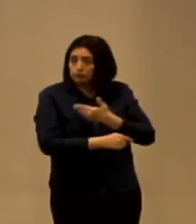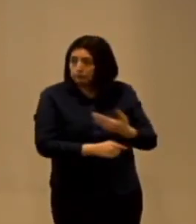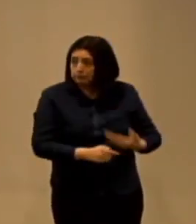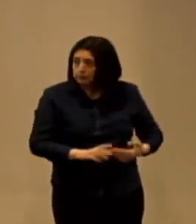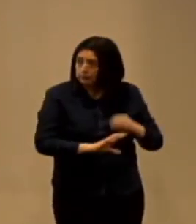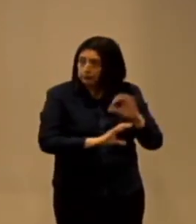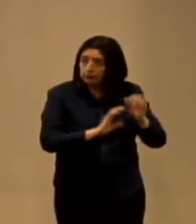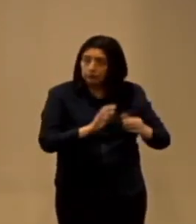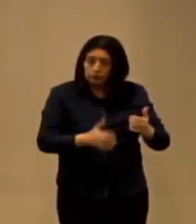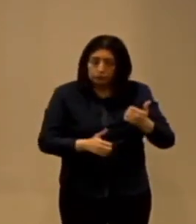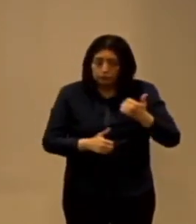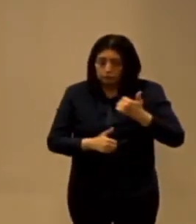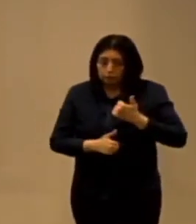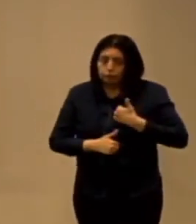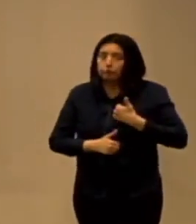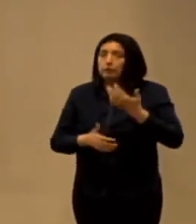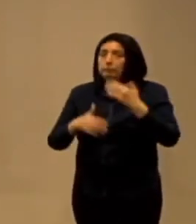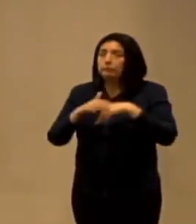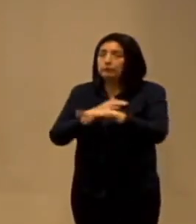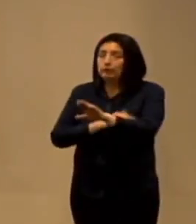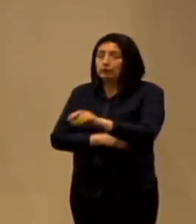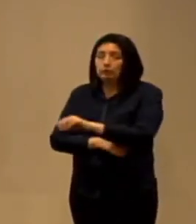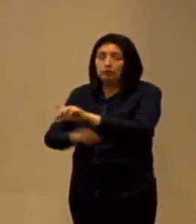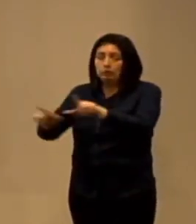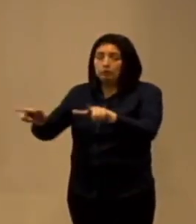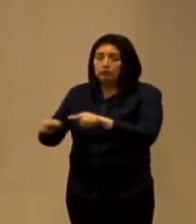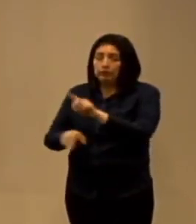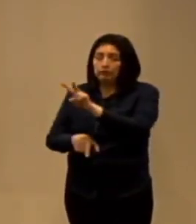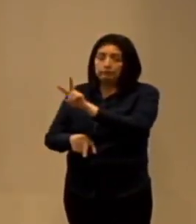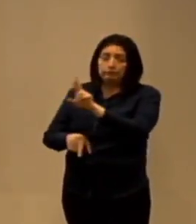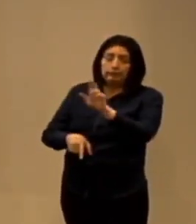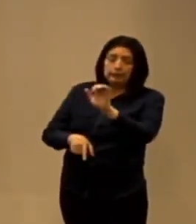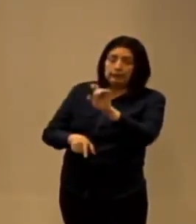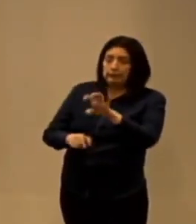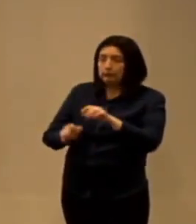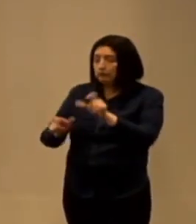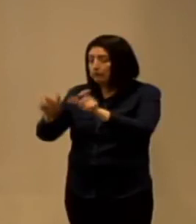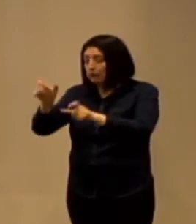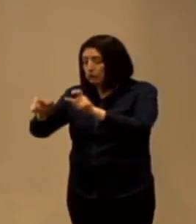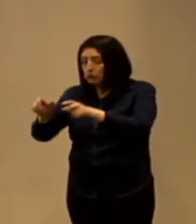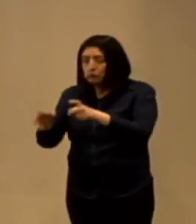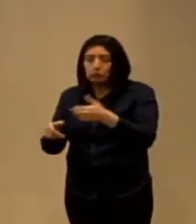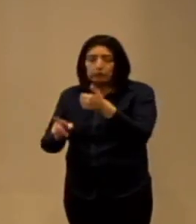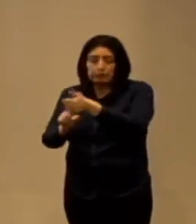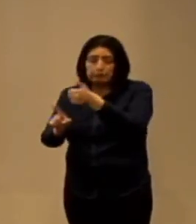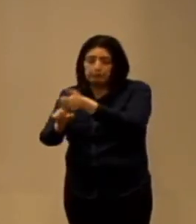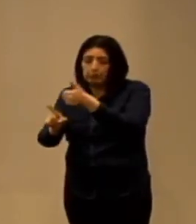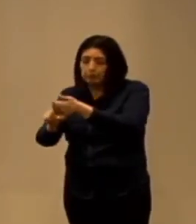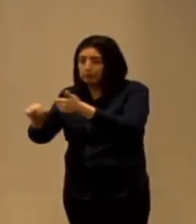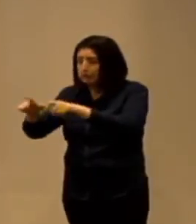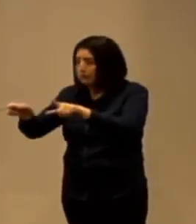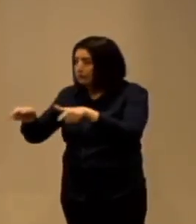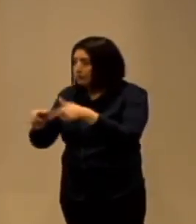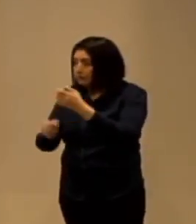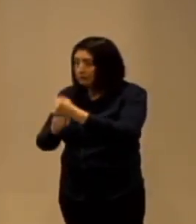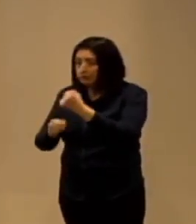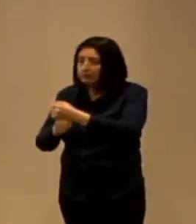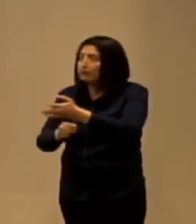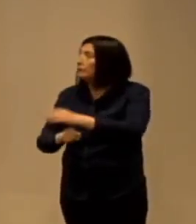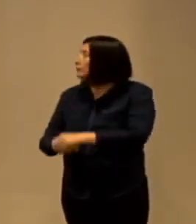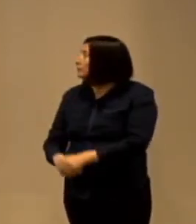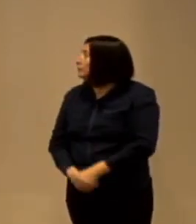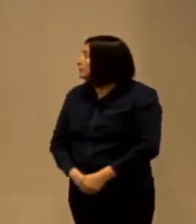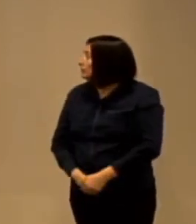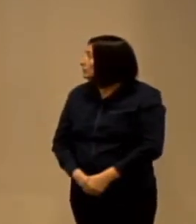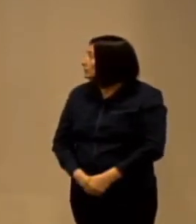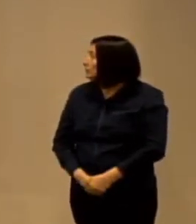Conjunto de las Fuerzas Armadas hemos entrado a la zona Braen, hemos estado en zonas donde hay poblaciones nativas indígenas trabajando y